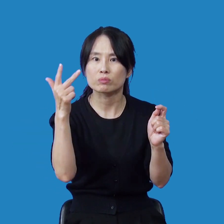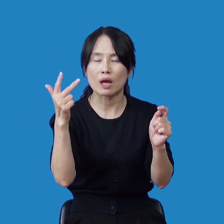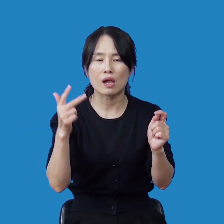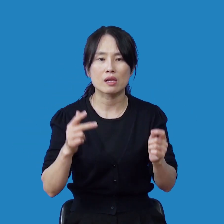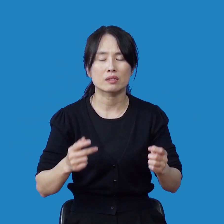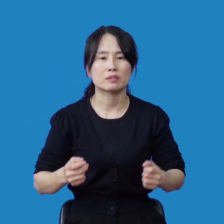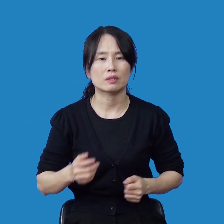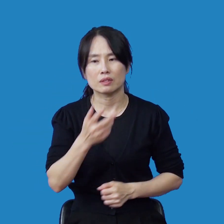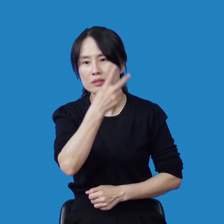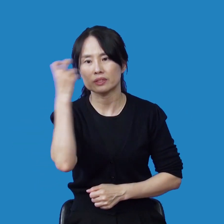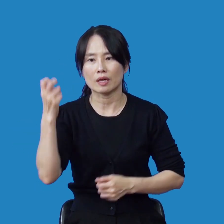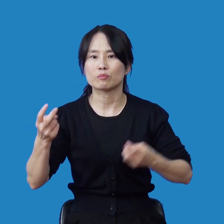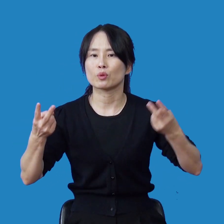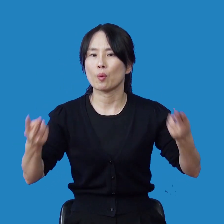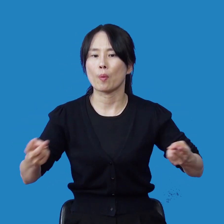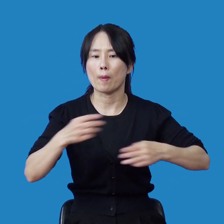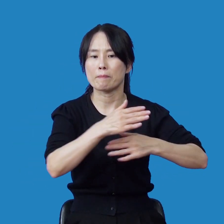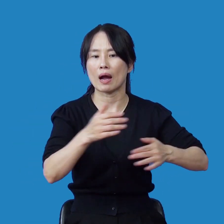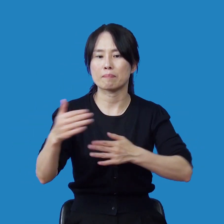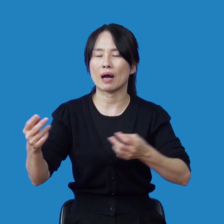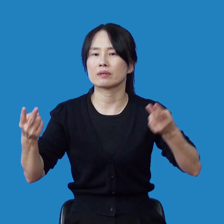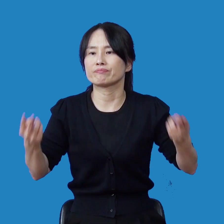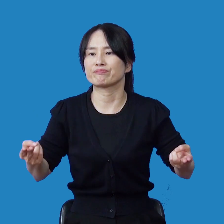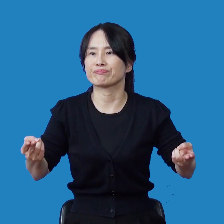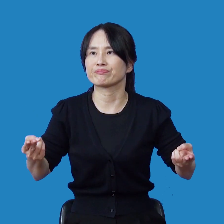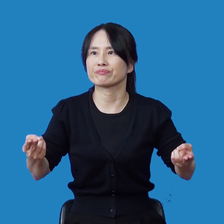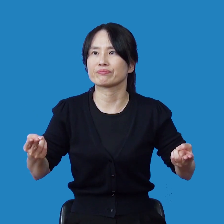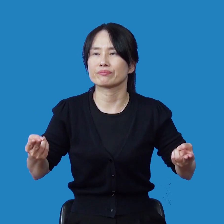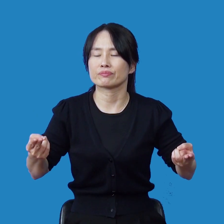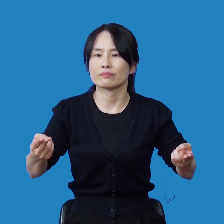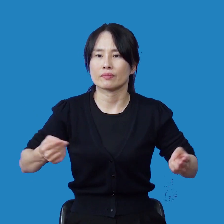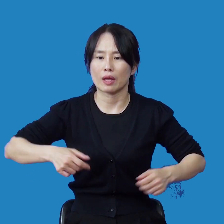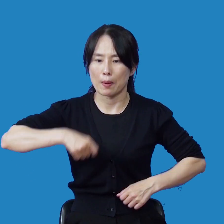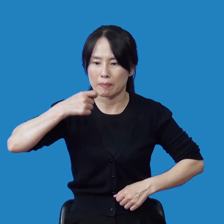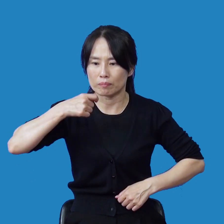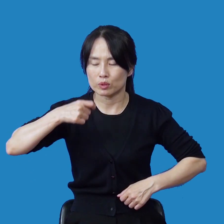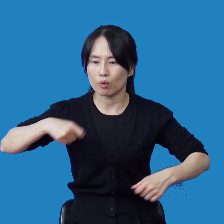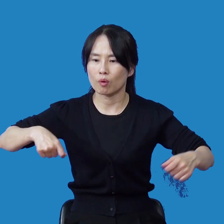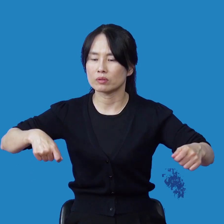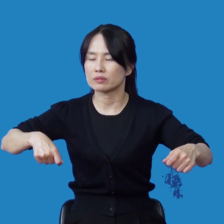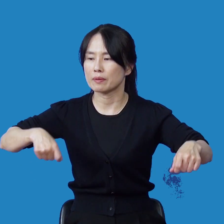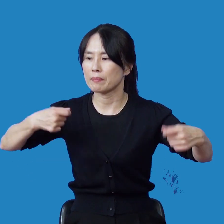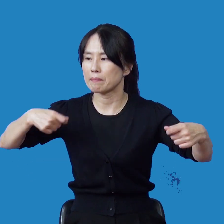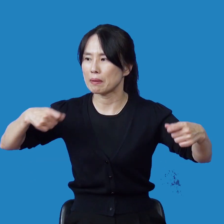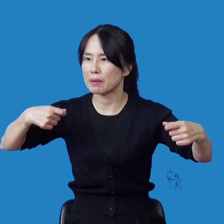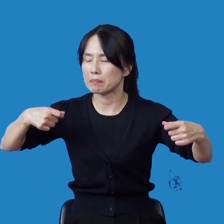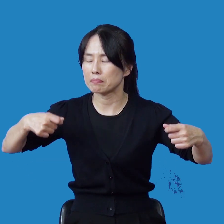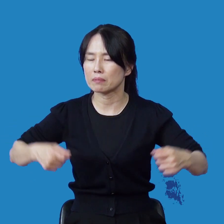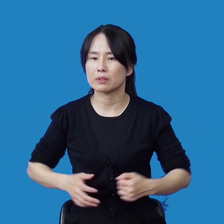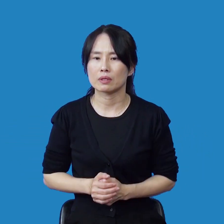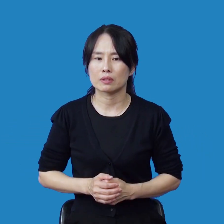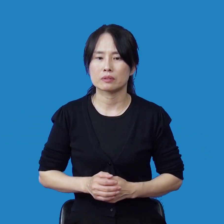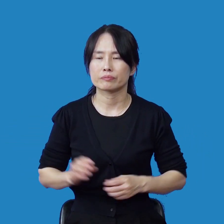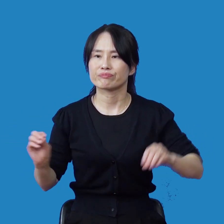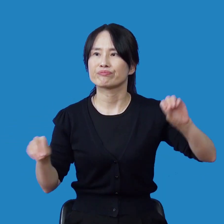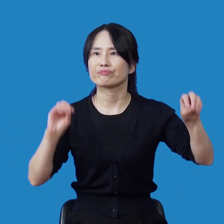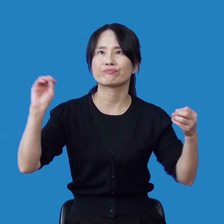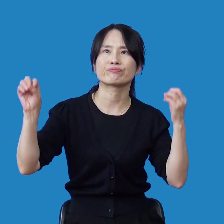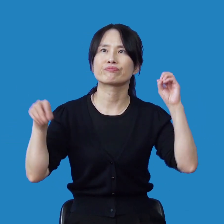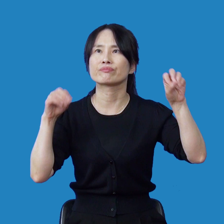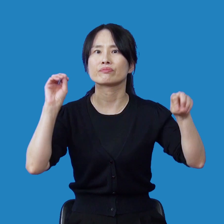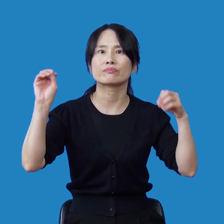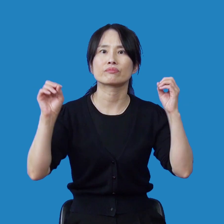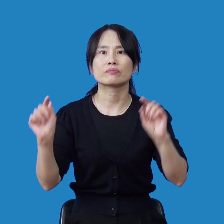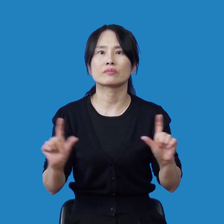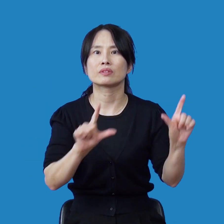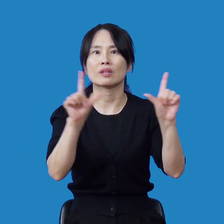다른 방에서 자고 밥도 그냥 딸그락 딸그락 하면서 떨어져서 따로 먹고 남남처럼 살았습니다.